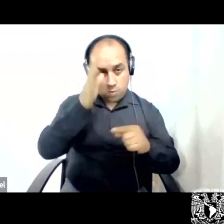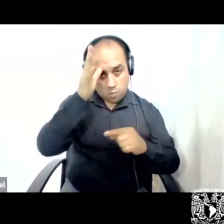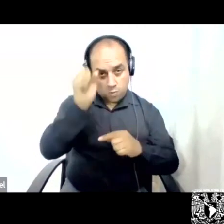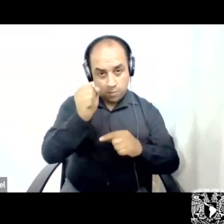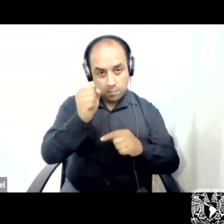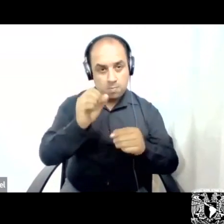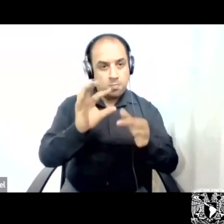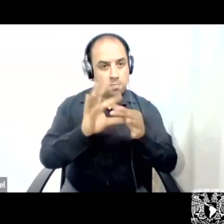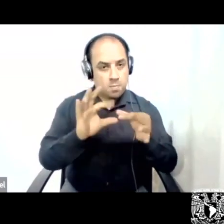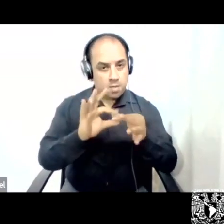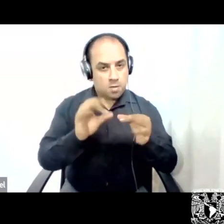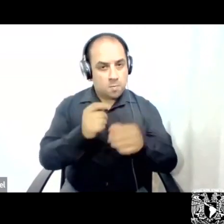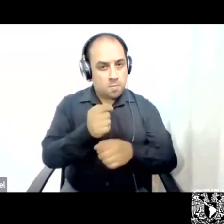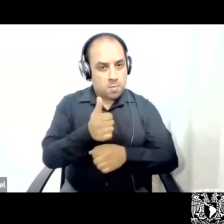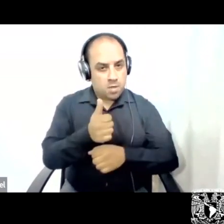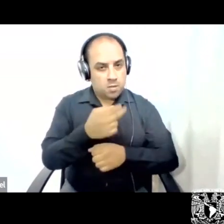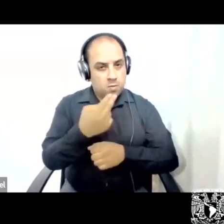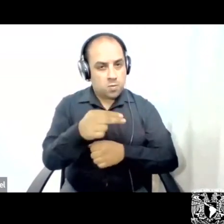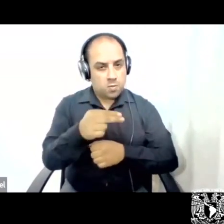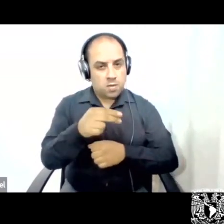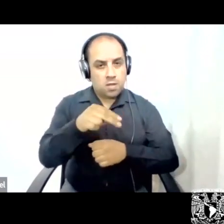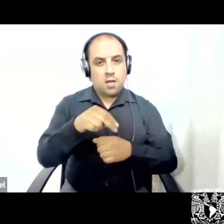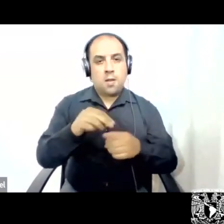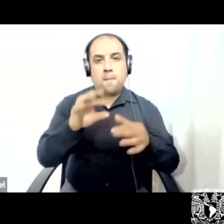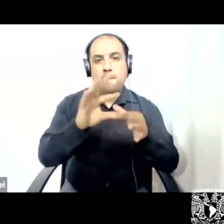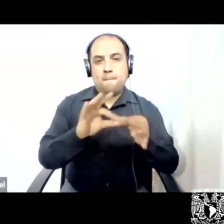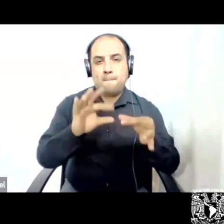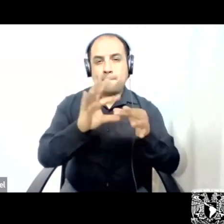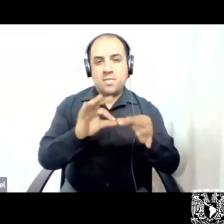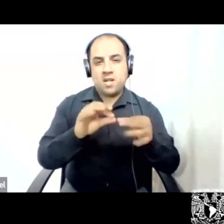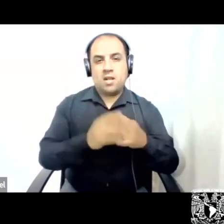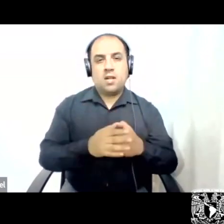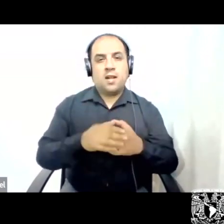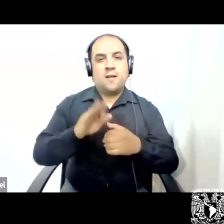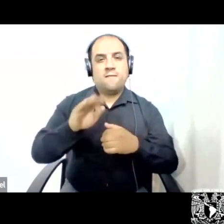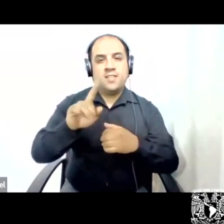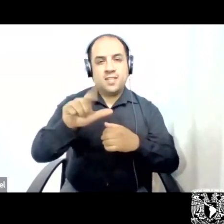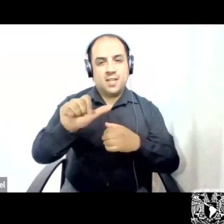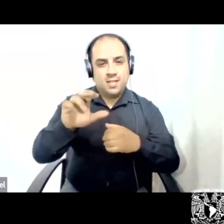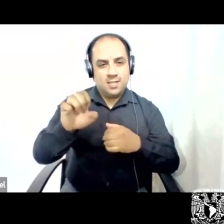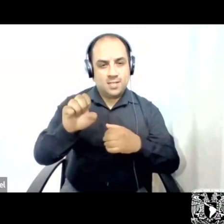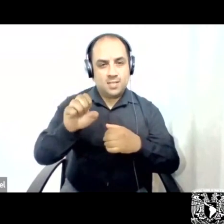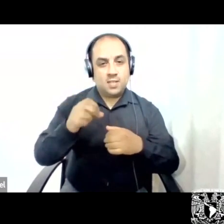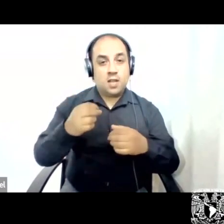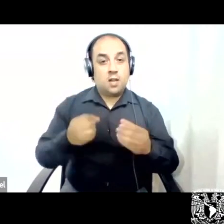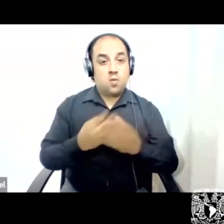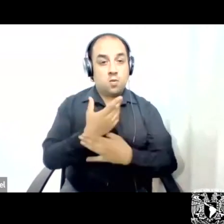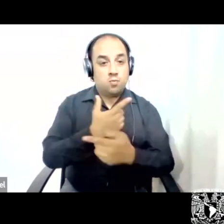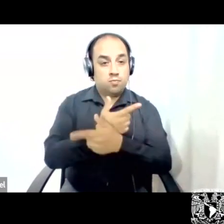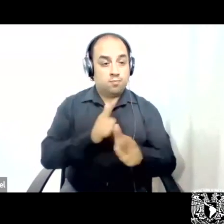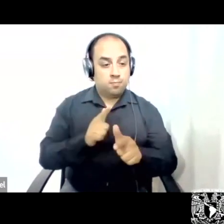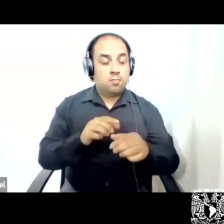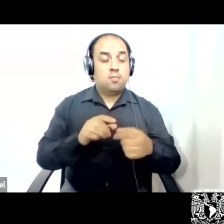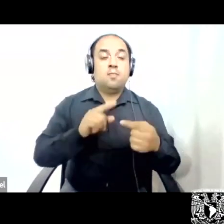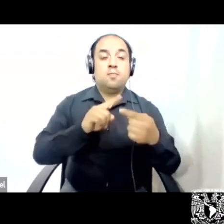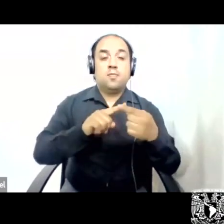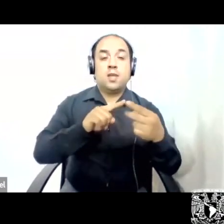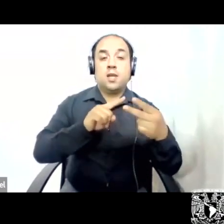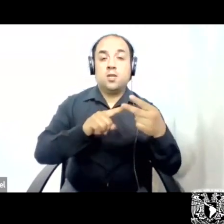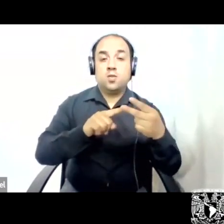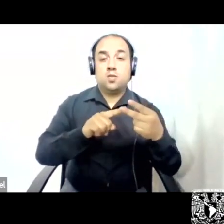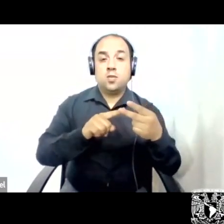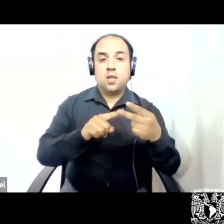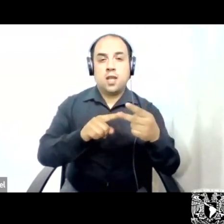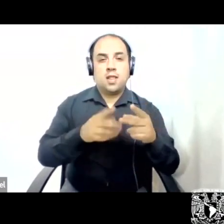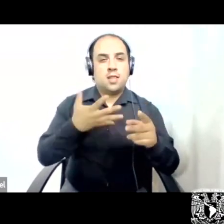delinear un poco lo que yo llamo narrativas discas en el neoliberalismo, y el segundo para manejar temas sobre inclusión